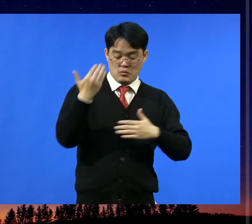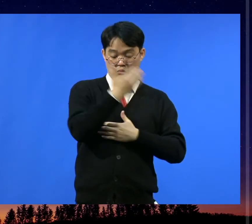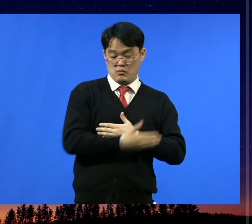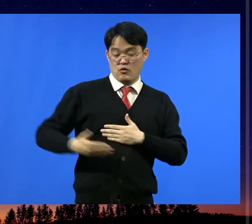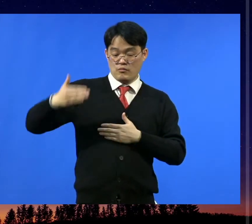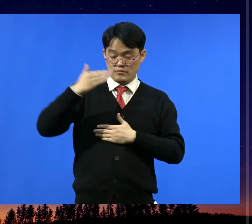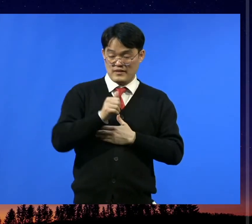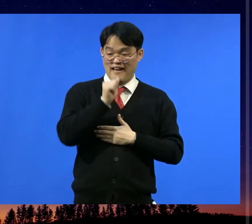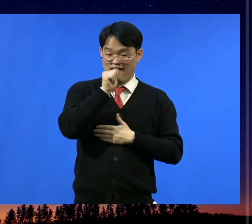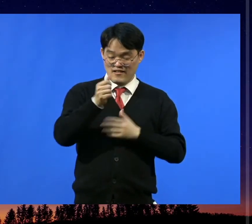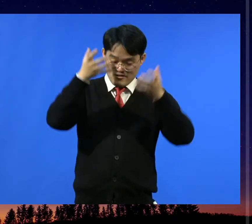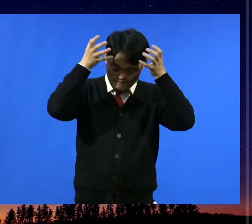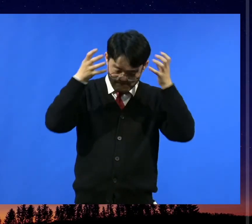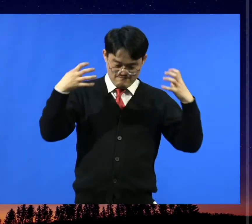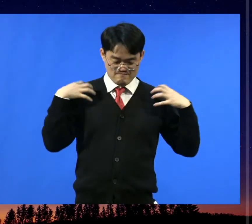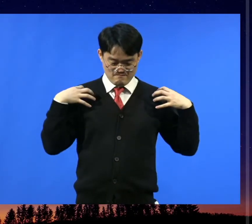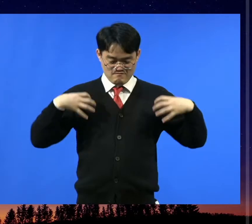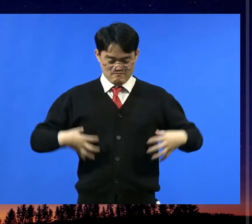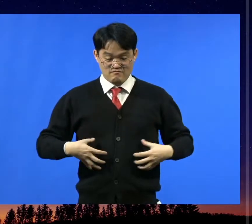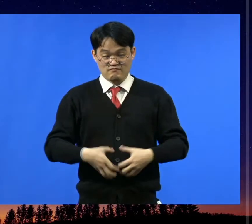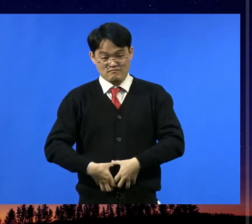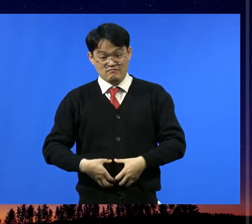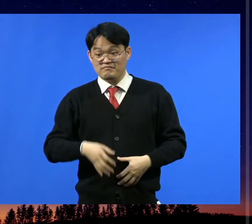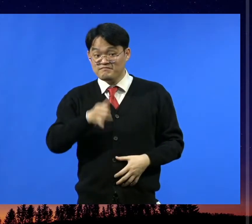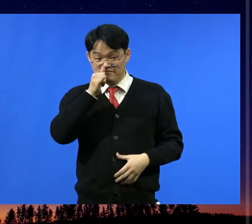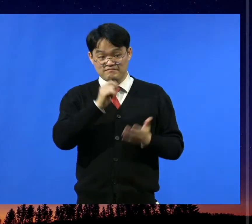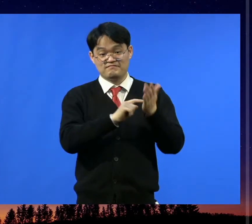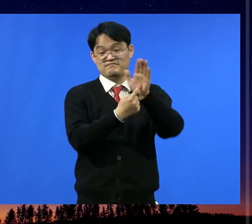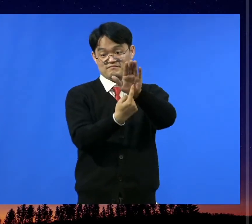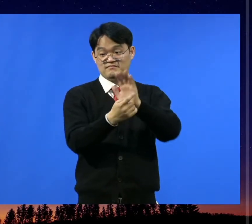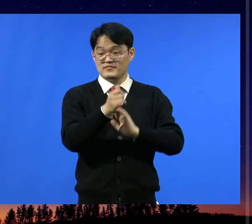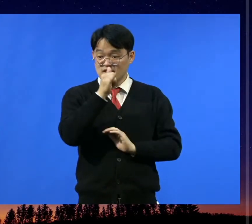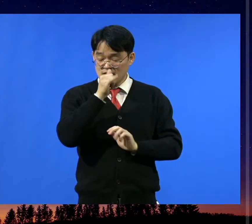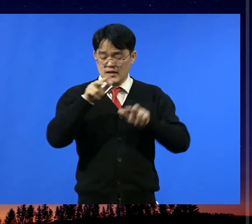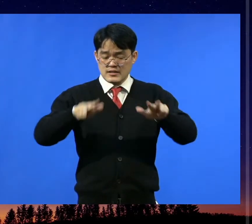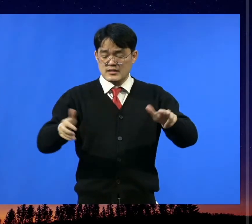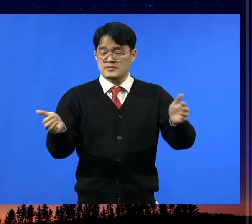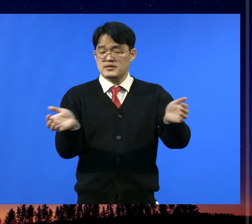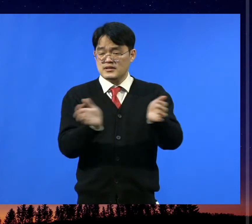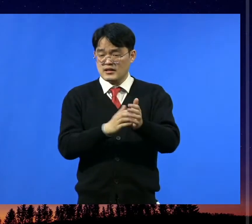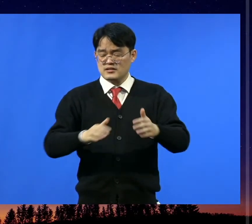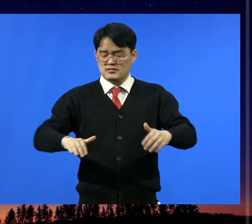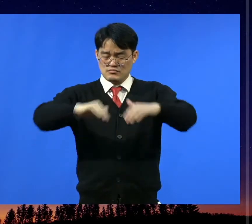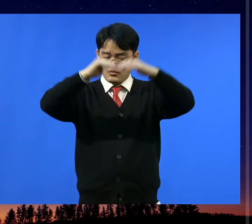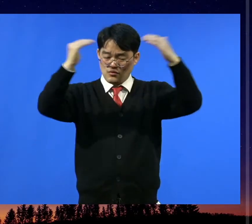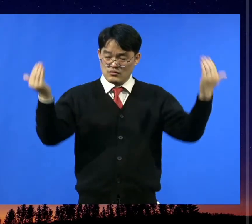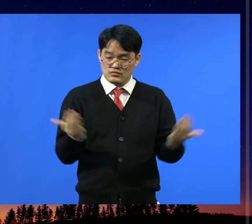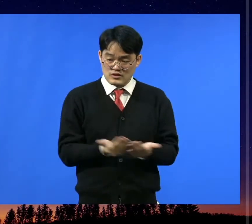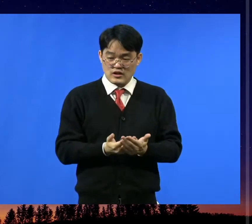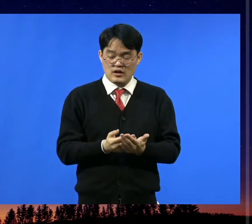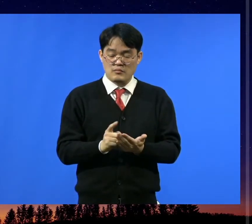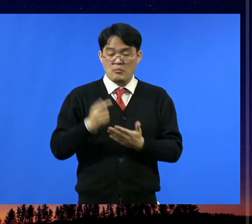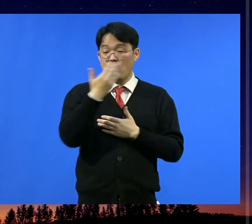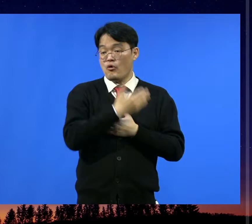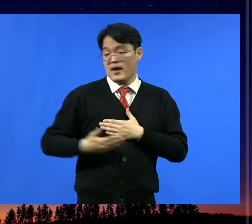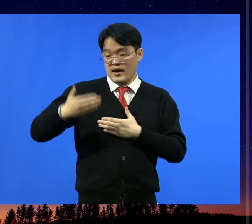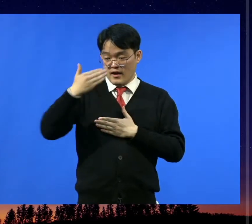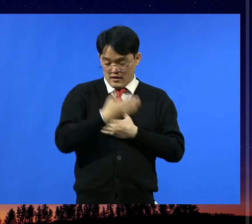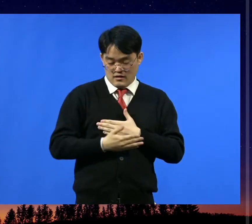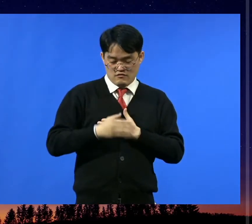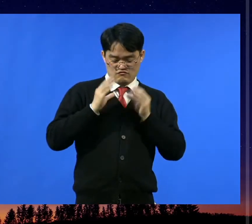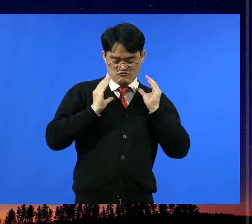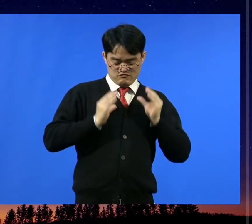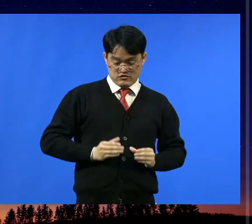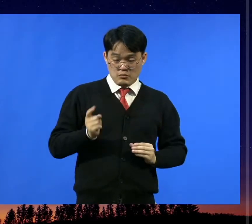마지막 레슨이 이제 남아 있습니다. 그동안 전신갑주의 이름들이 있었는데요. 구원의